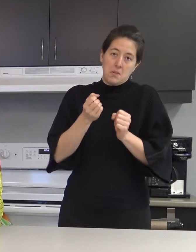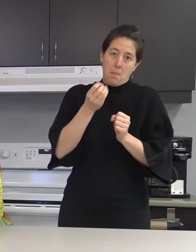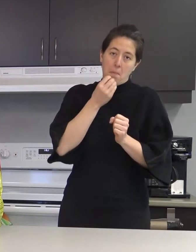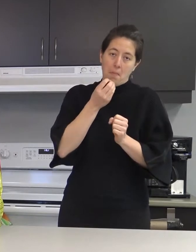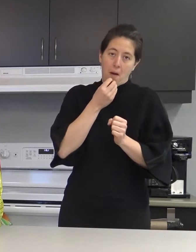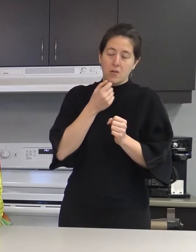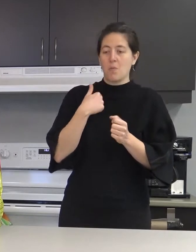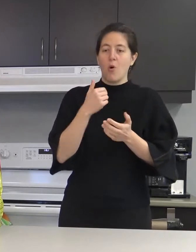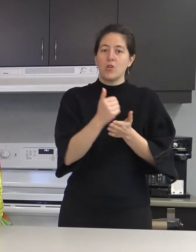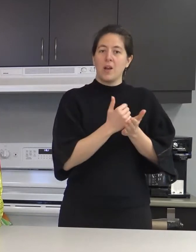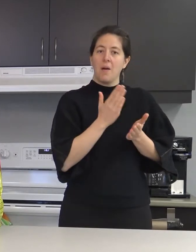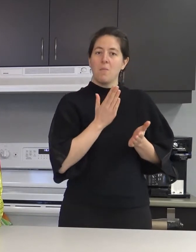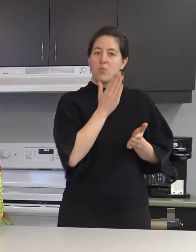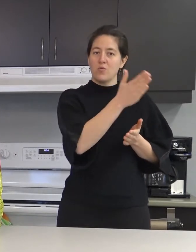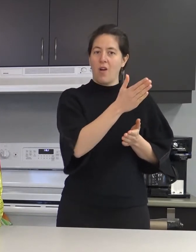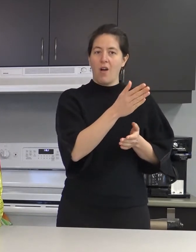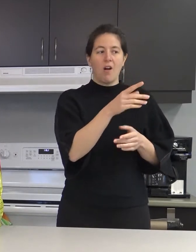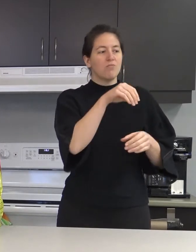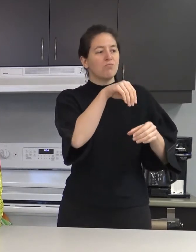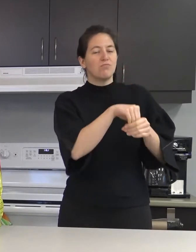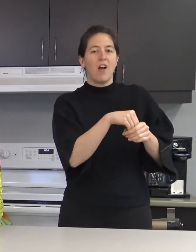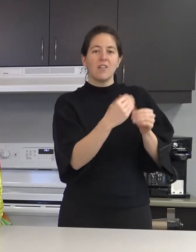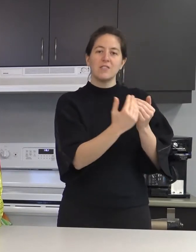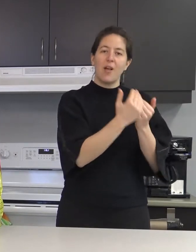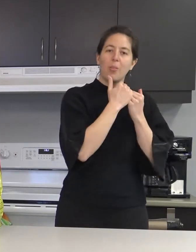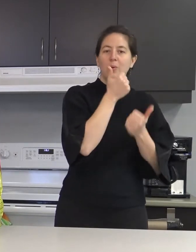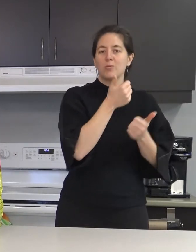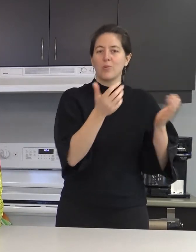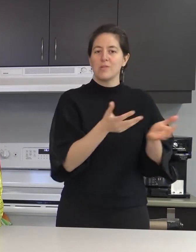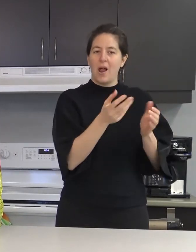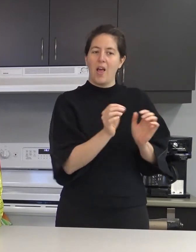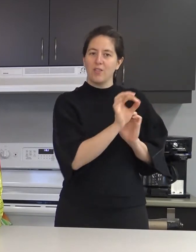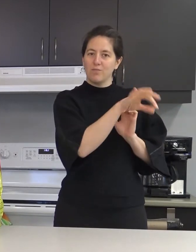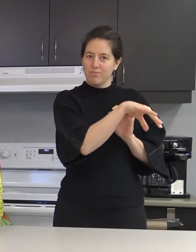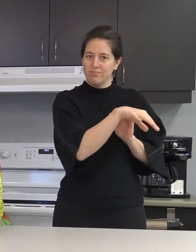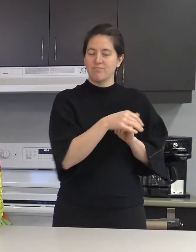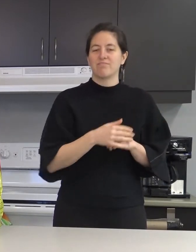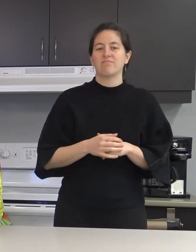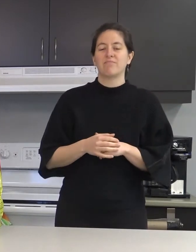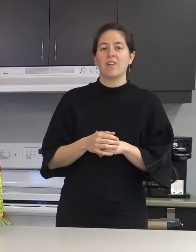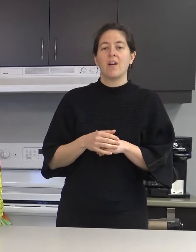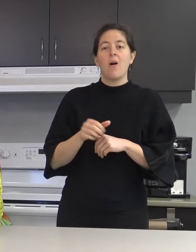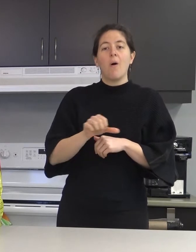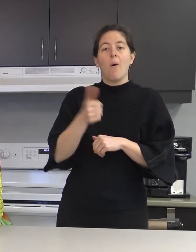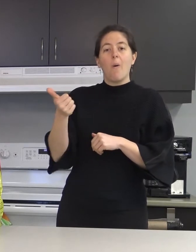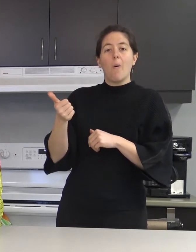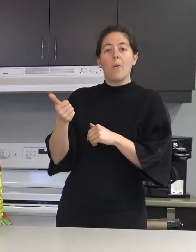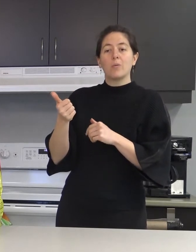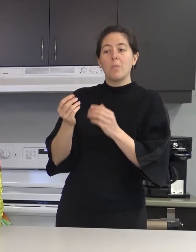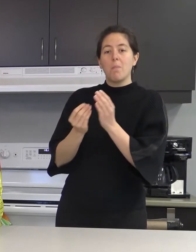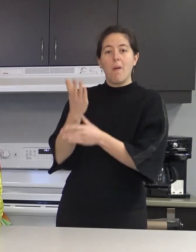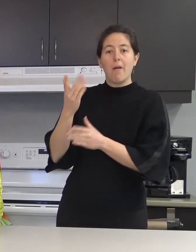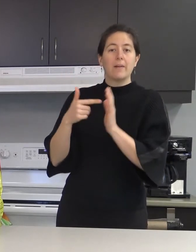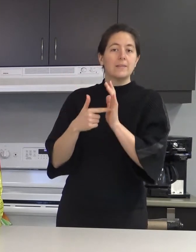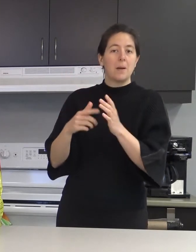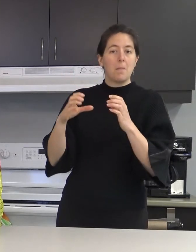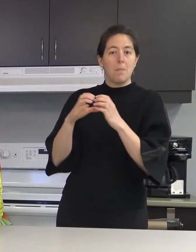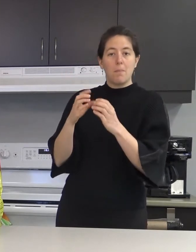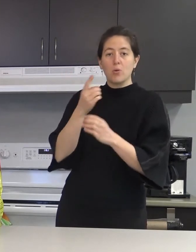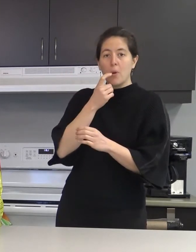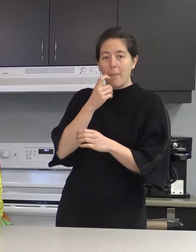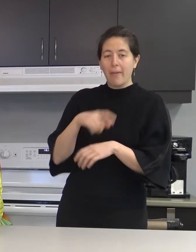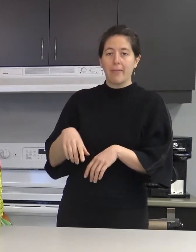je vais la garder pour plus tard, je vais la mettre dans un sandwich ou une salade. Mais il y a d'autres plants, par exemple les tomates,